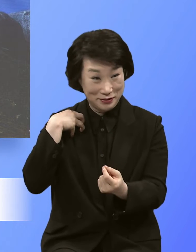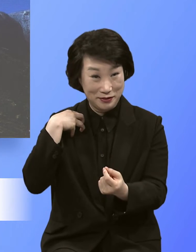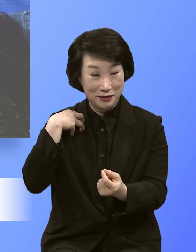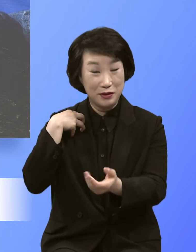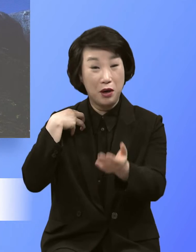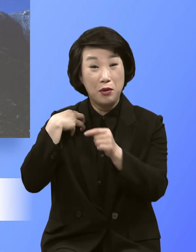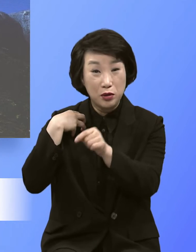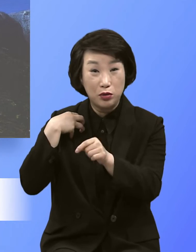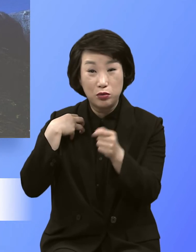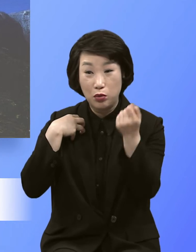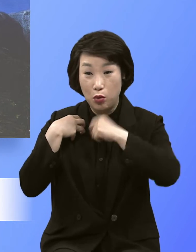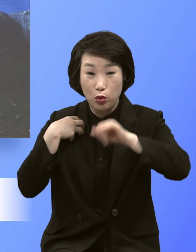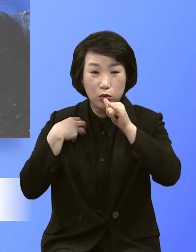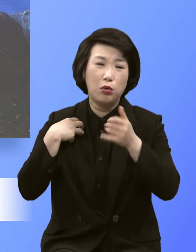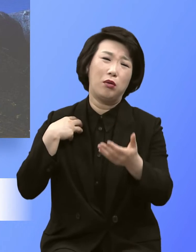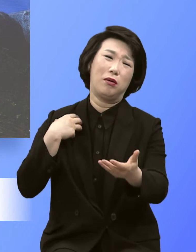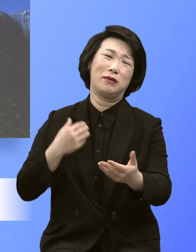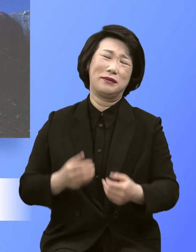되잖아요. 이것도 못하면 어떡하고요?